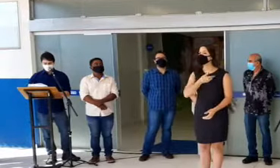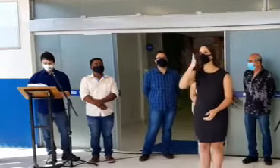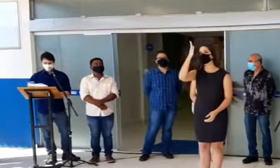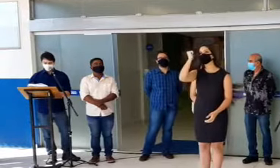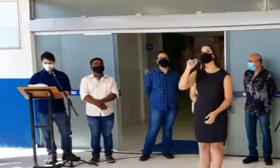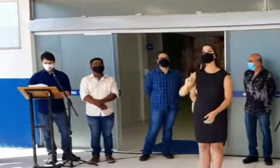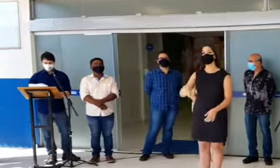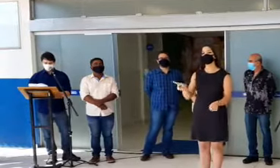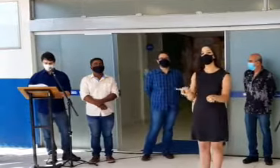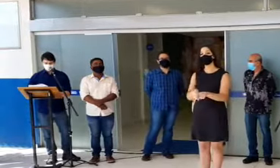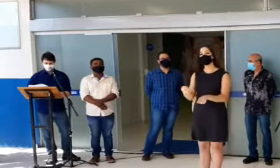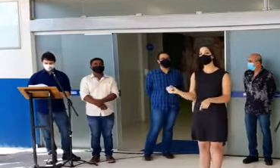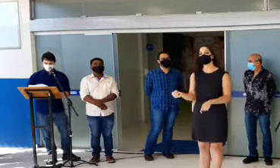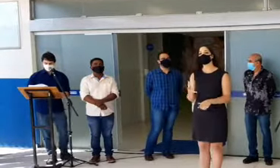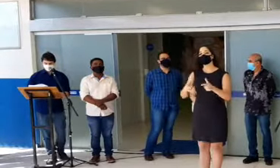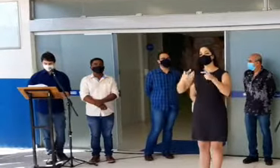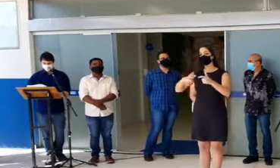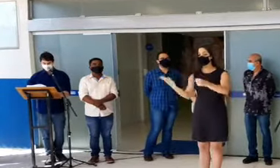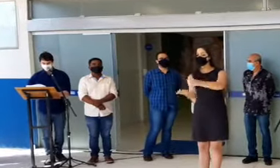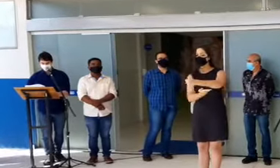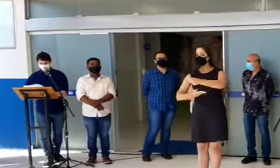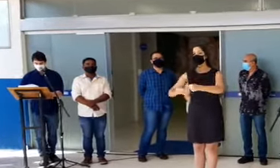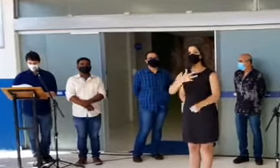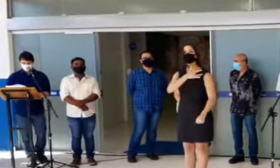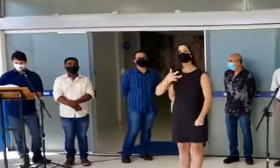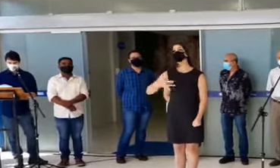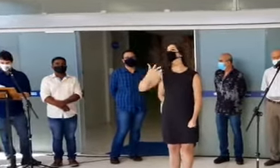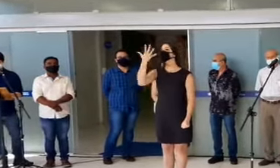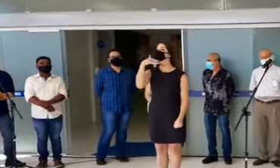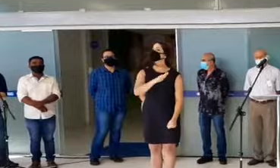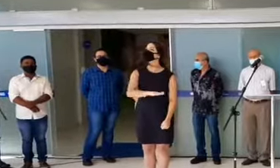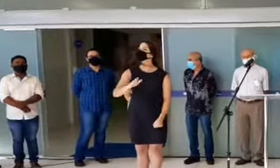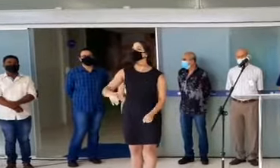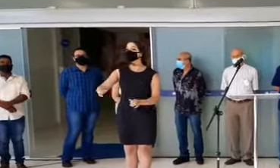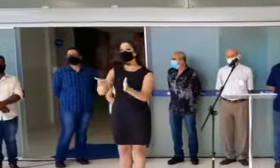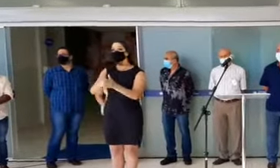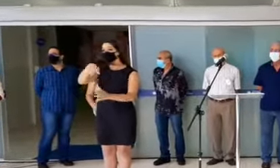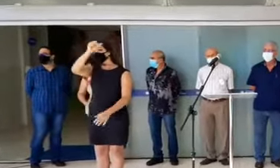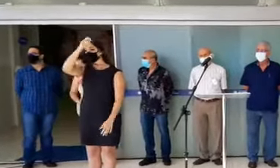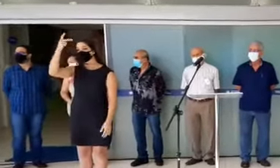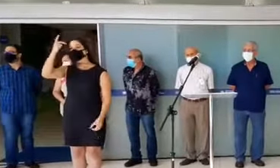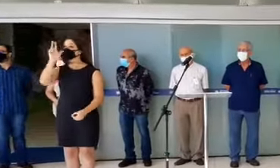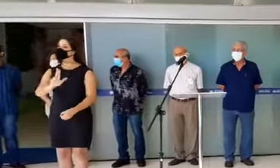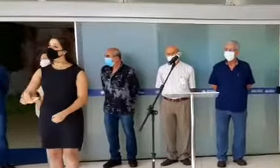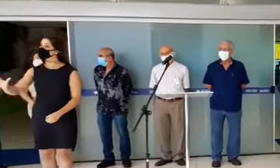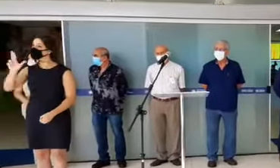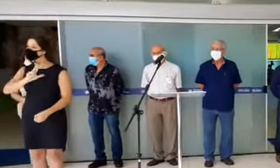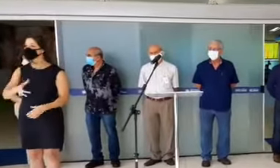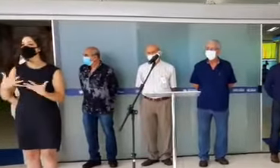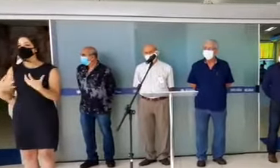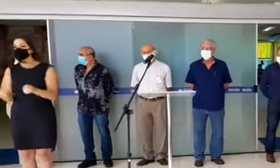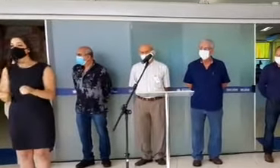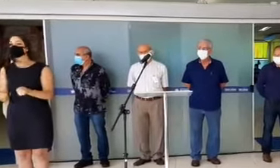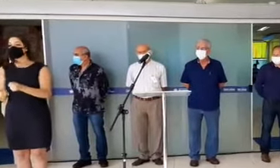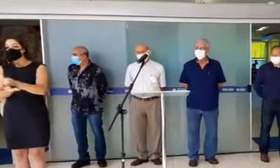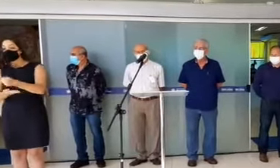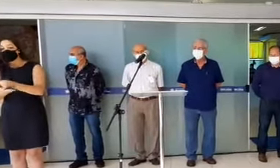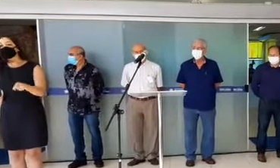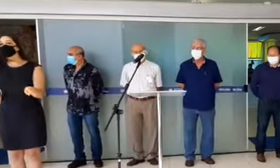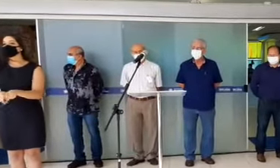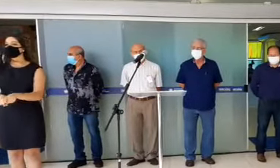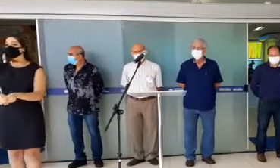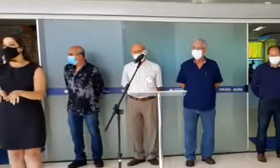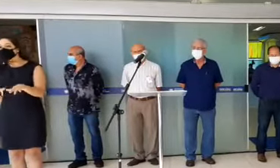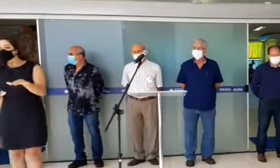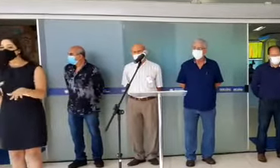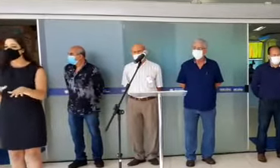será mais um local fundamental para a saúde infantil do município, com atendimentos de casos leves a moderados, e que